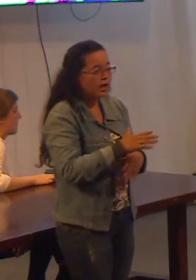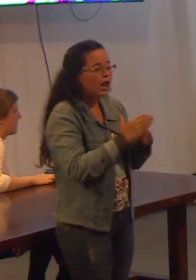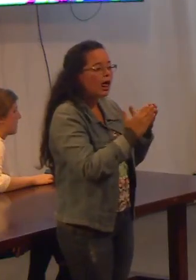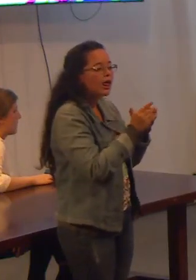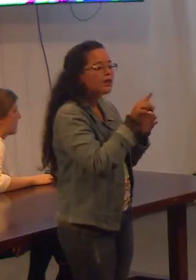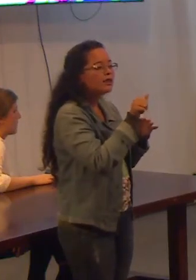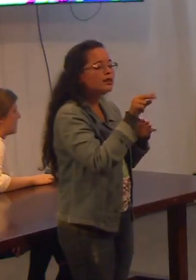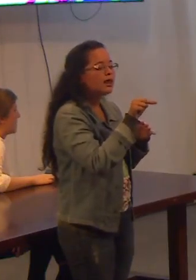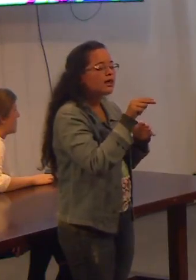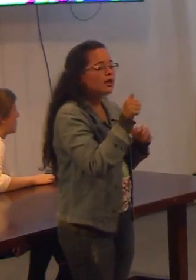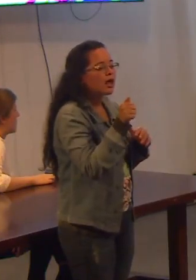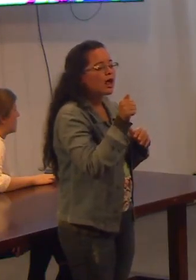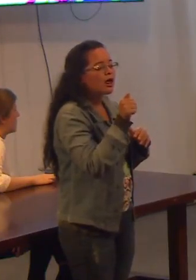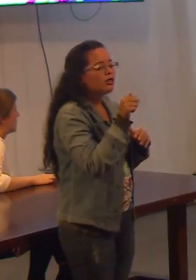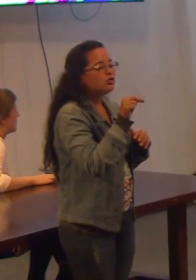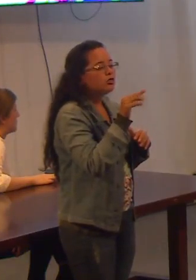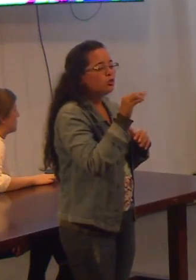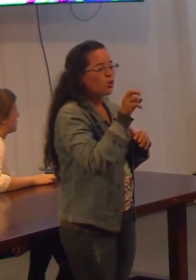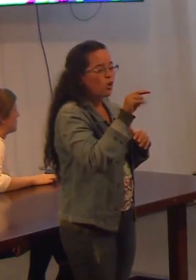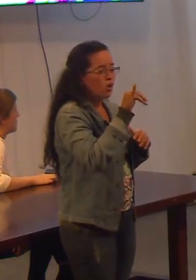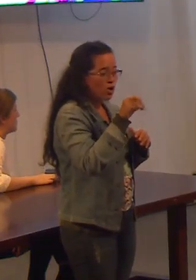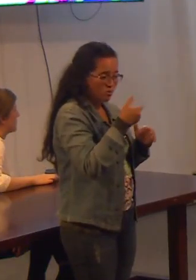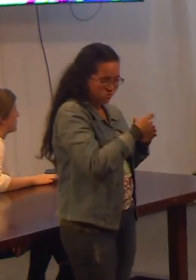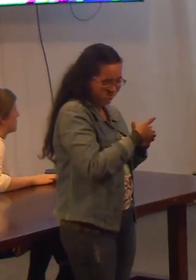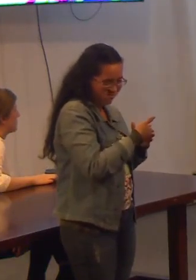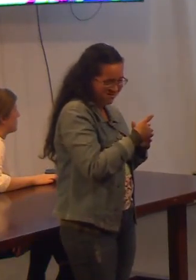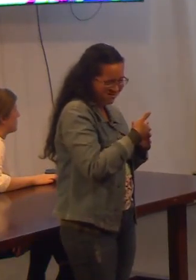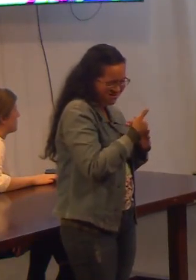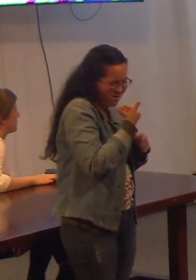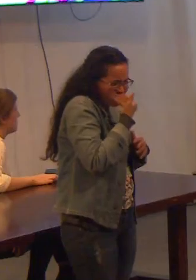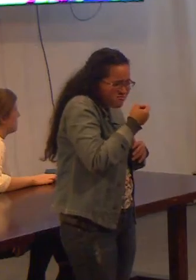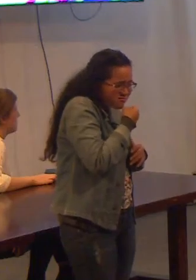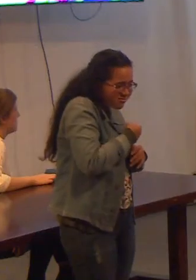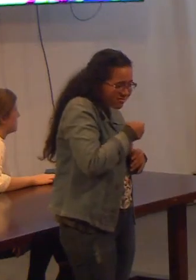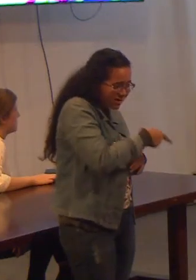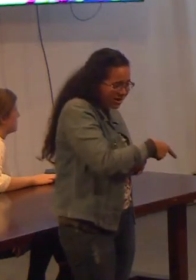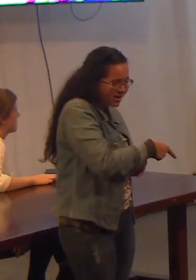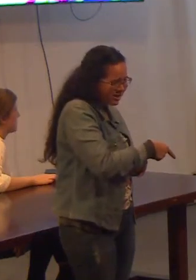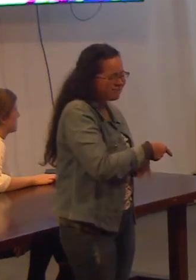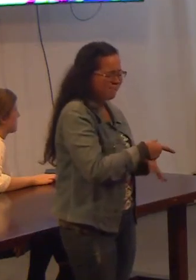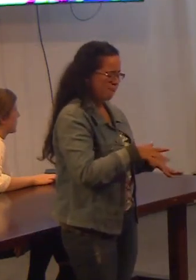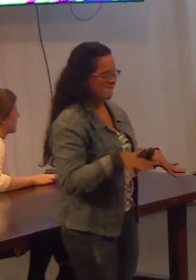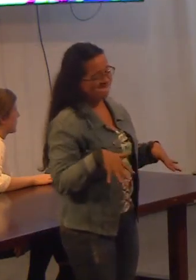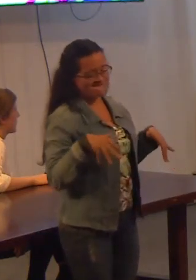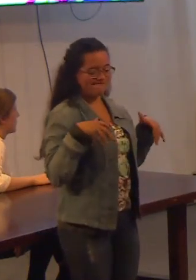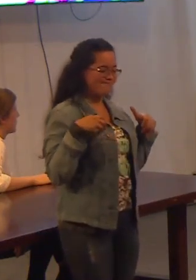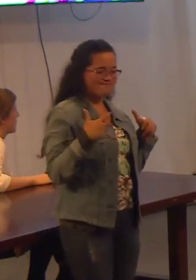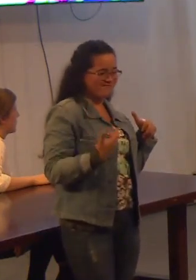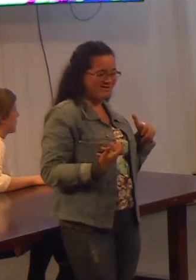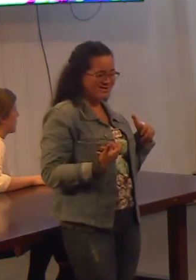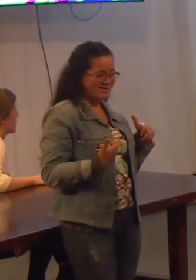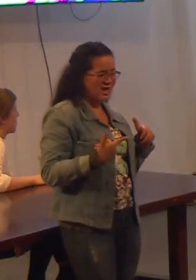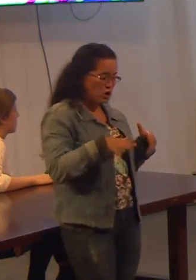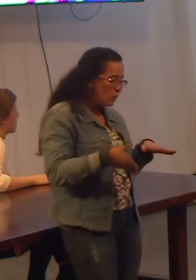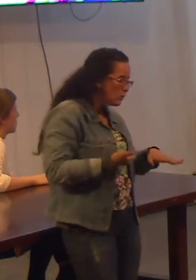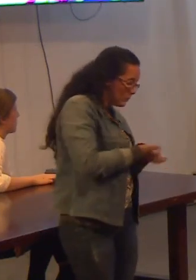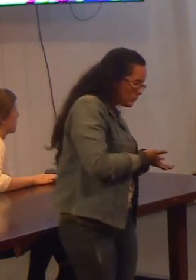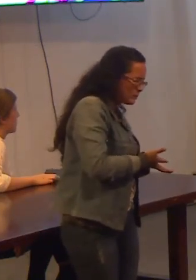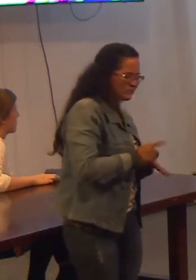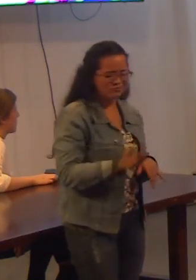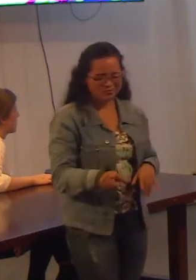Antonio, que se encuentran adultos mayores, estaban muy apáticos en tanto al trabajo que nosotros